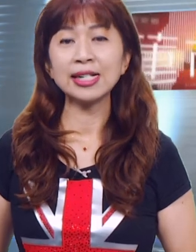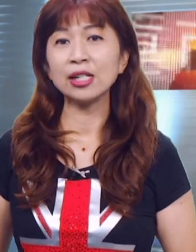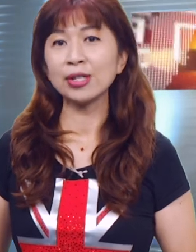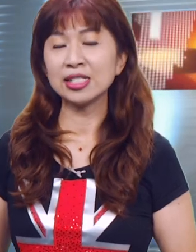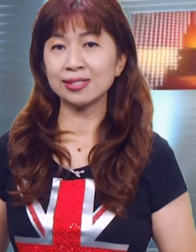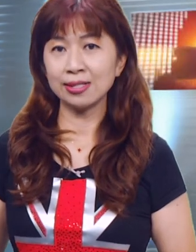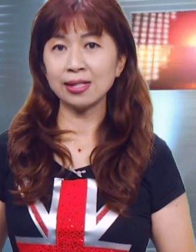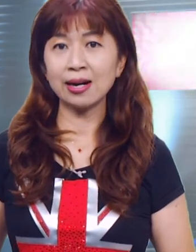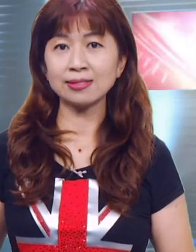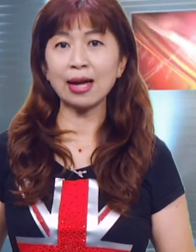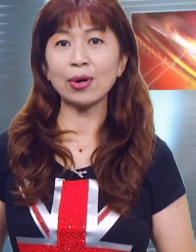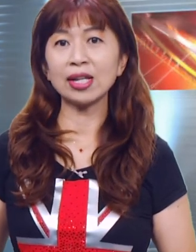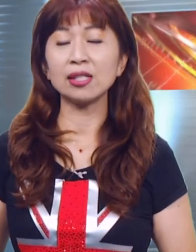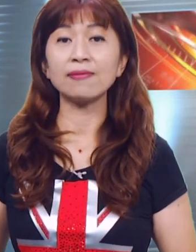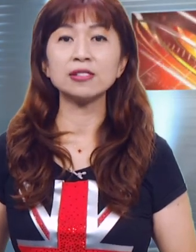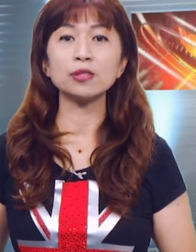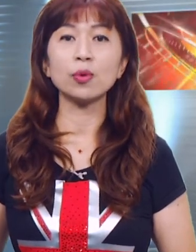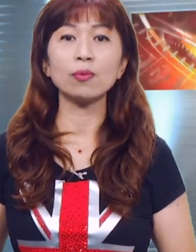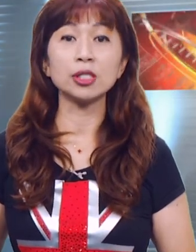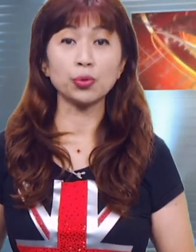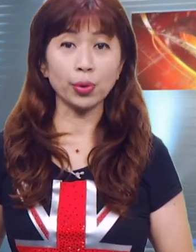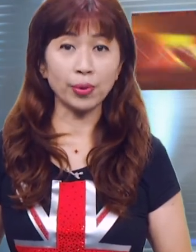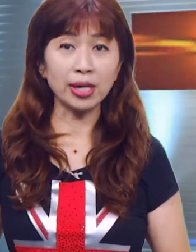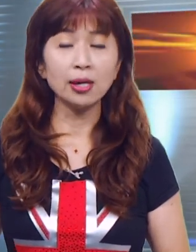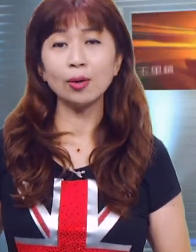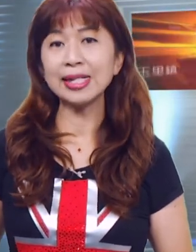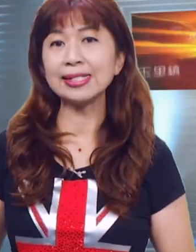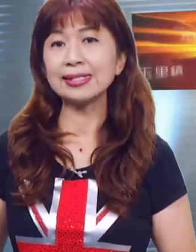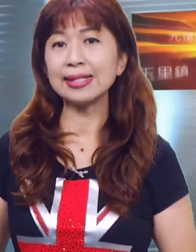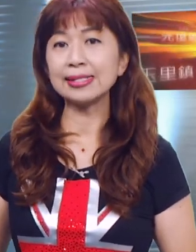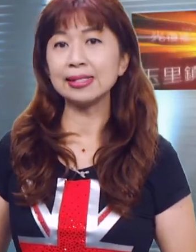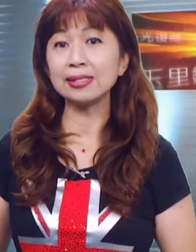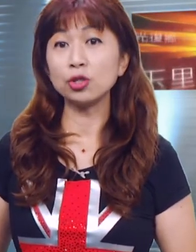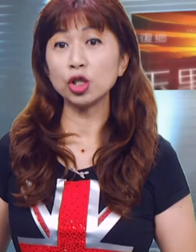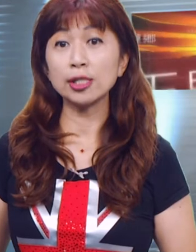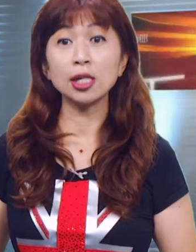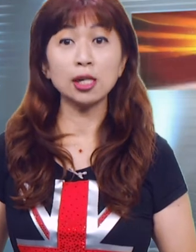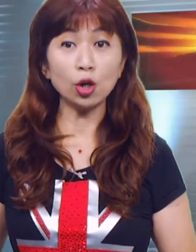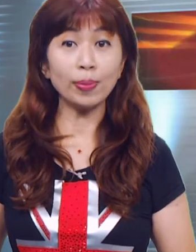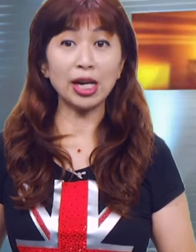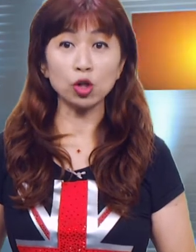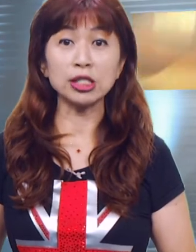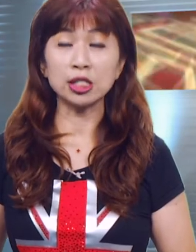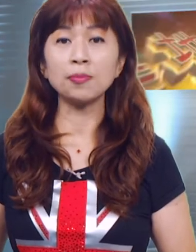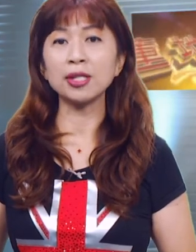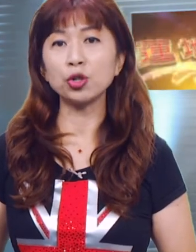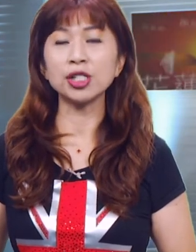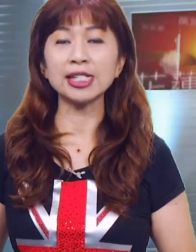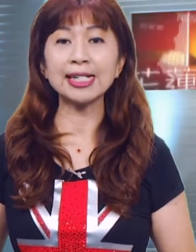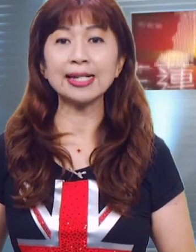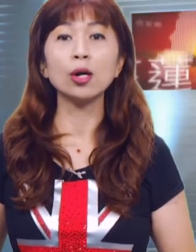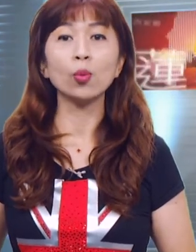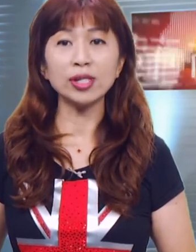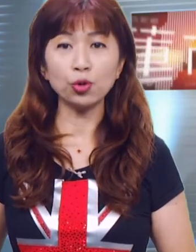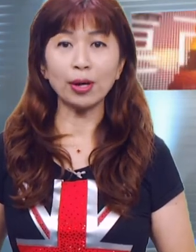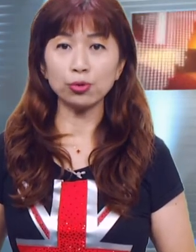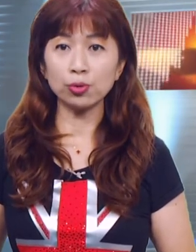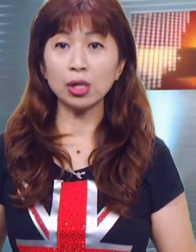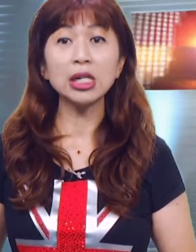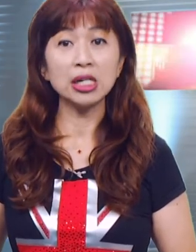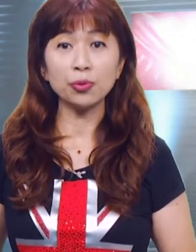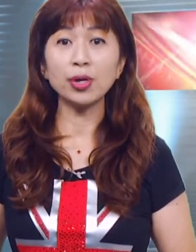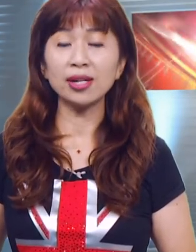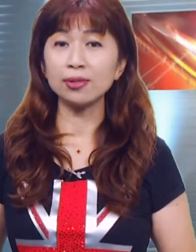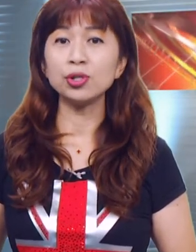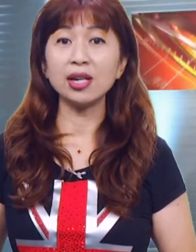你好，欢迎收看6月12号大花莲地方新闻，我是卢宇慧。花莲现在今天新增了664名的确诊个案，卫生局表示